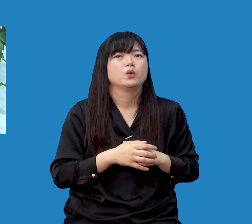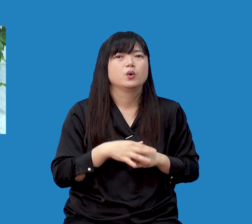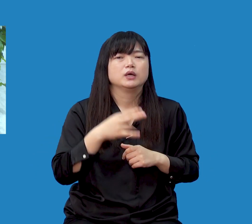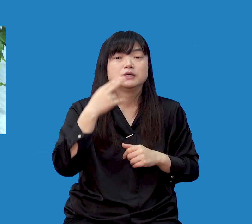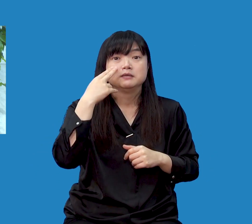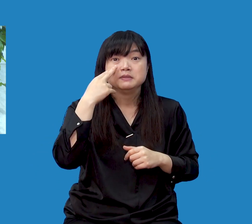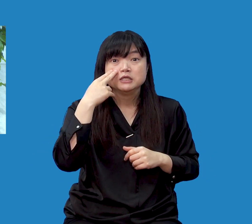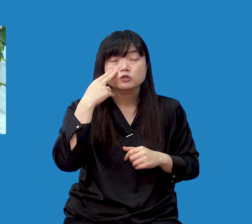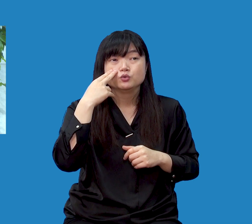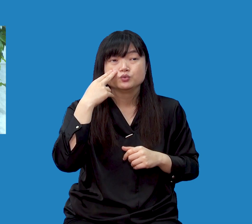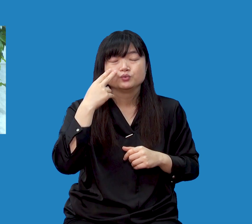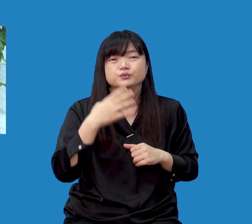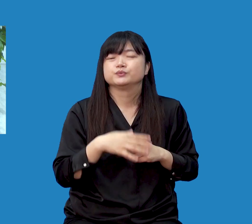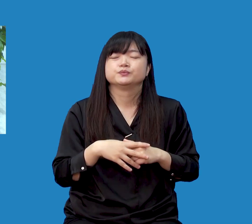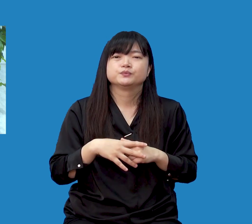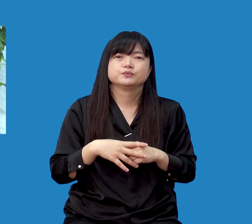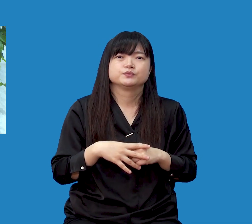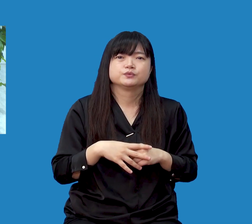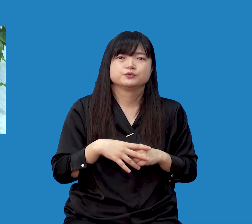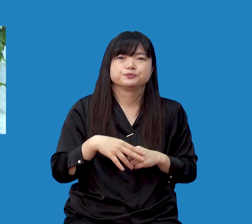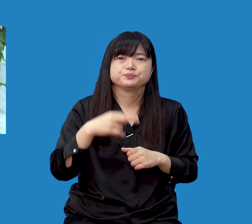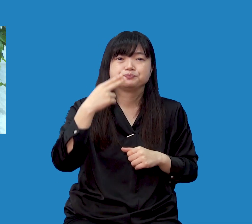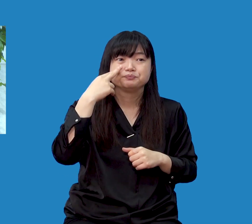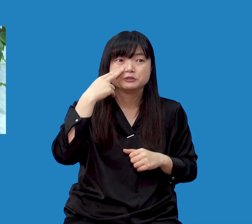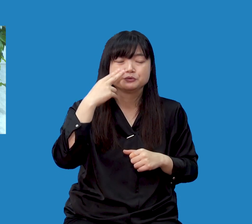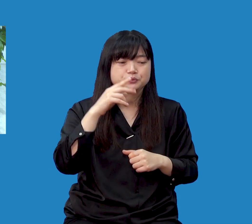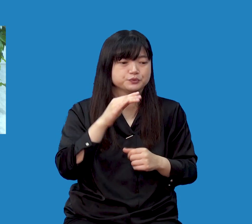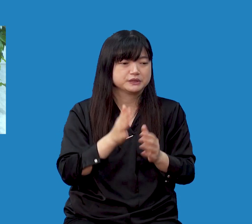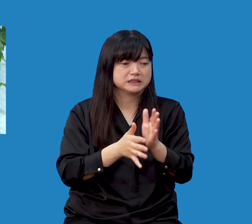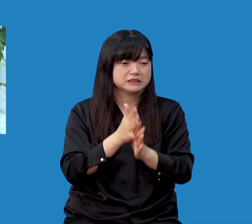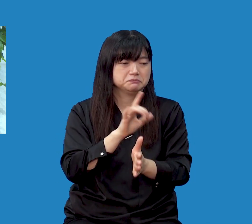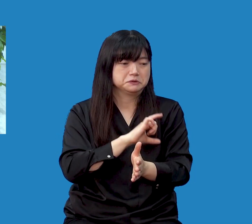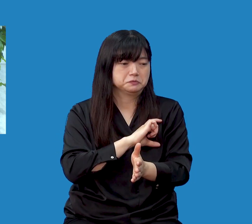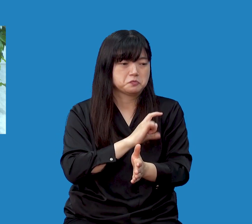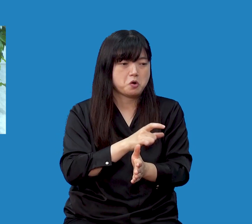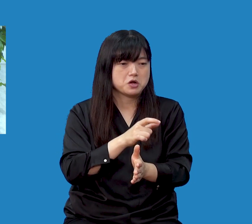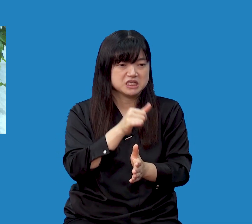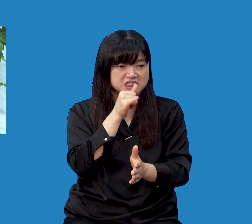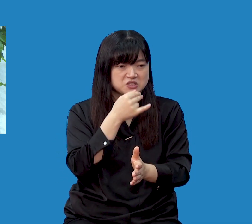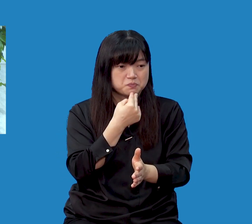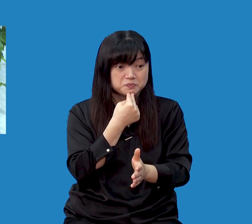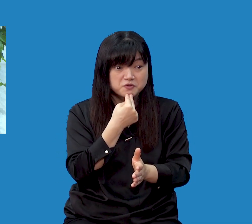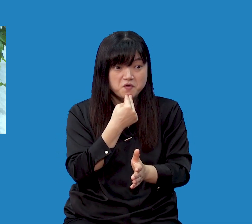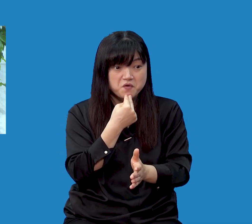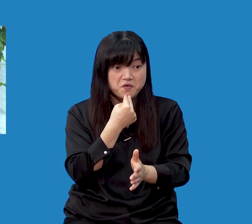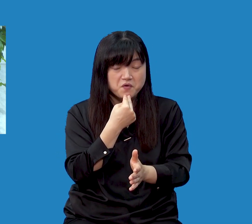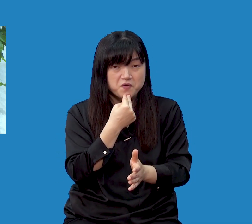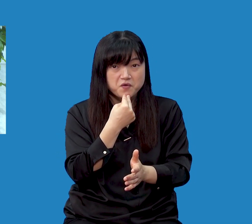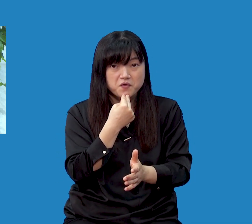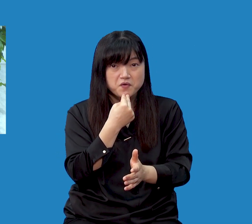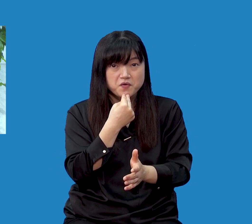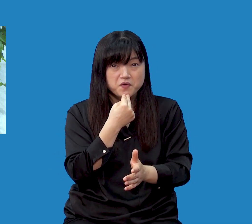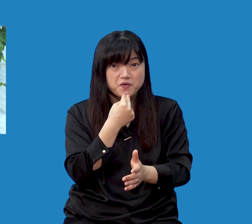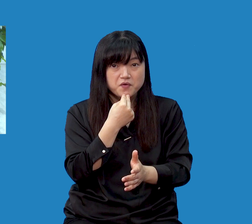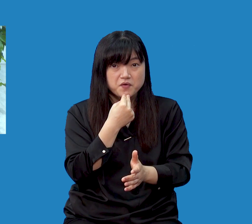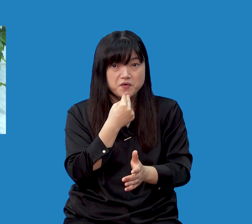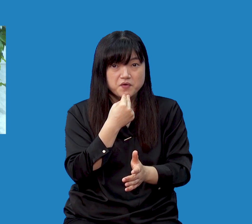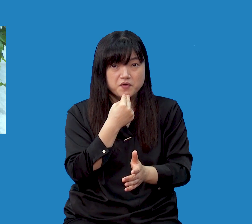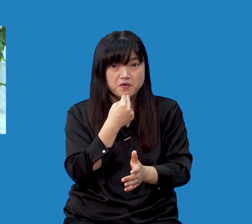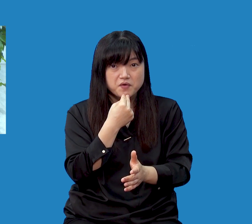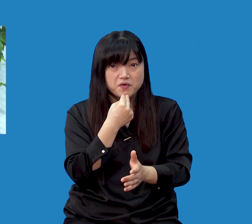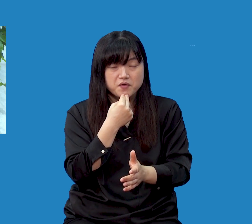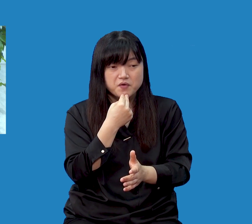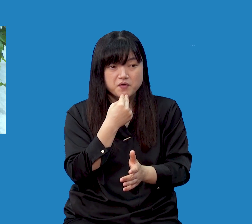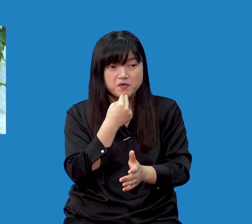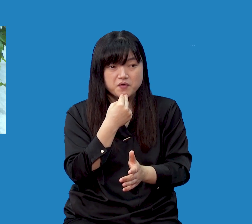미국이 중심이죠. 그 미국 시민권자인가 아닌가, 이게 모든